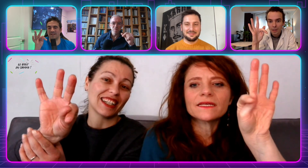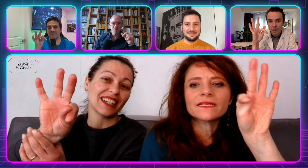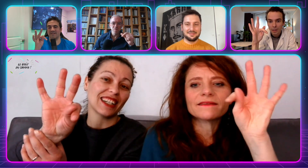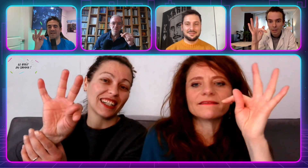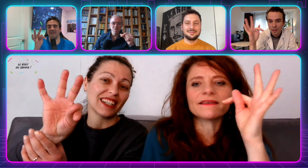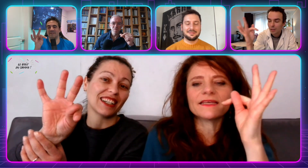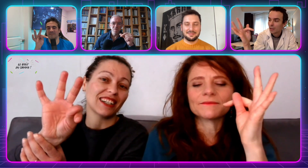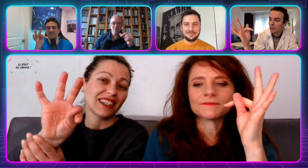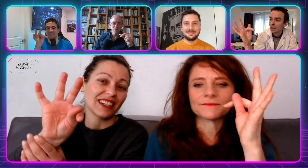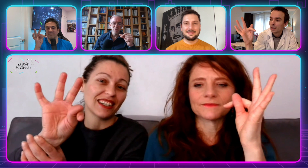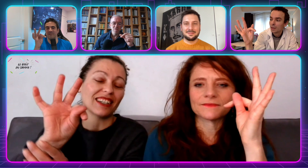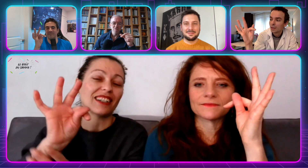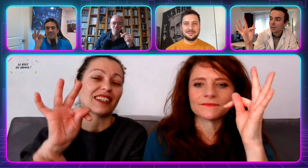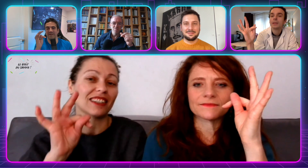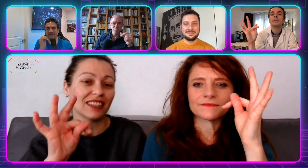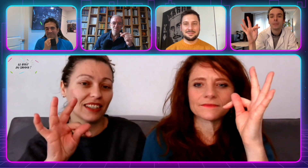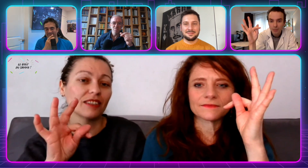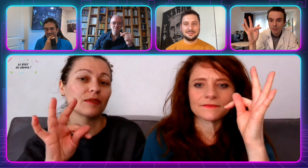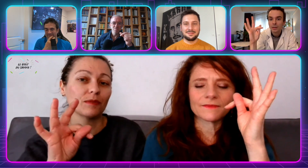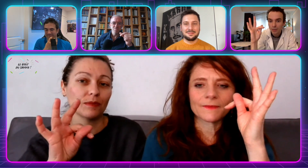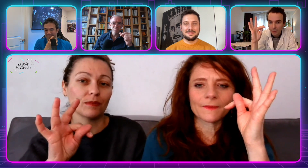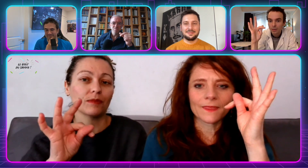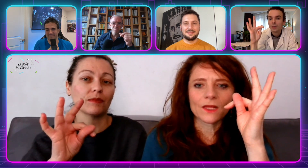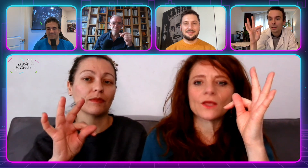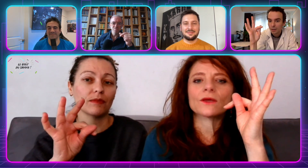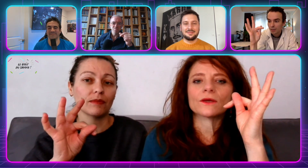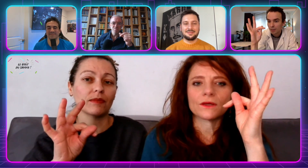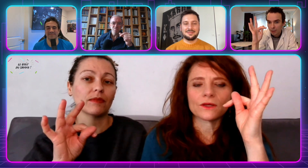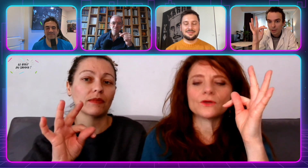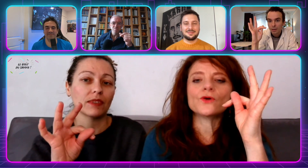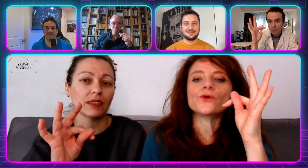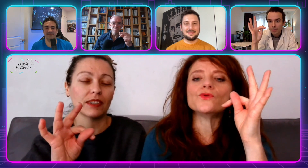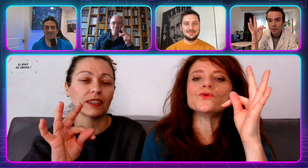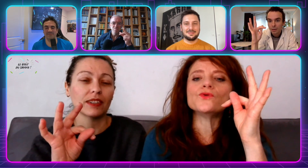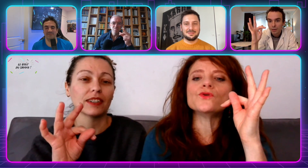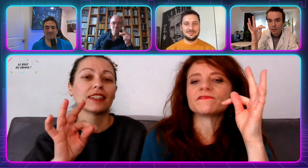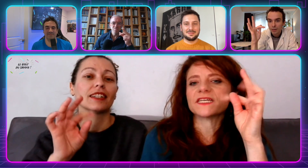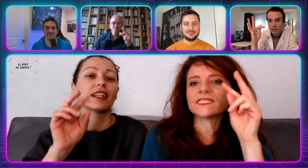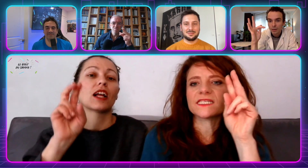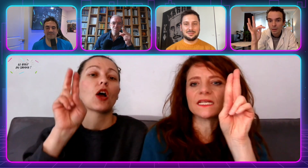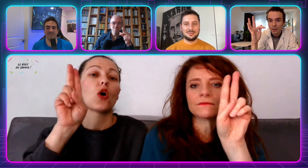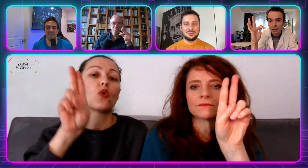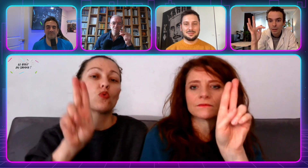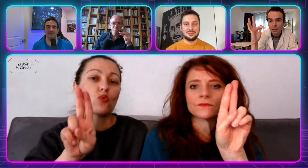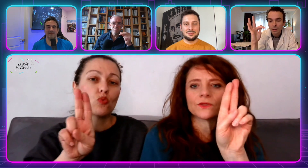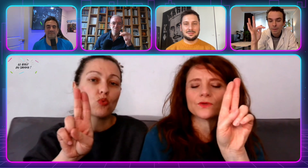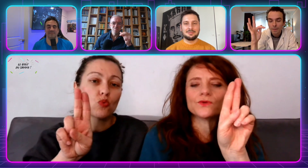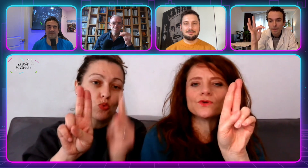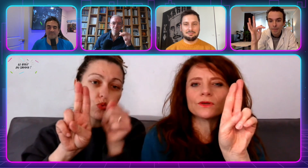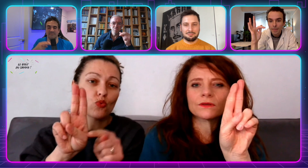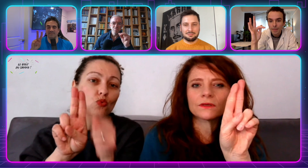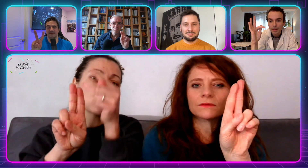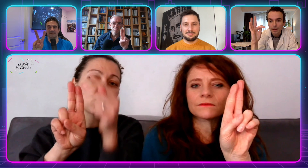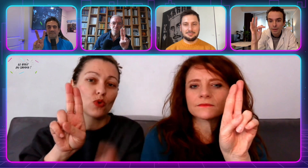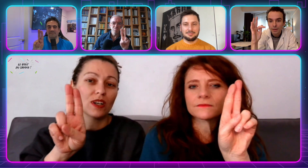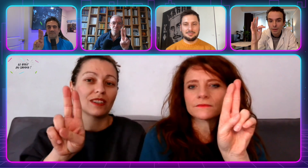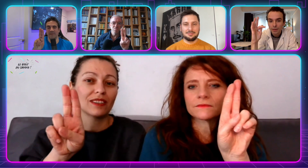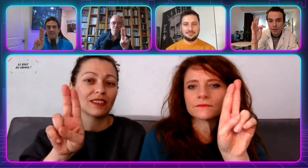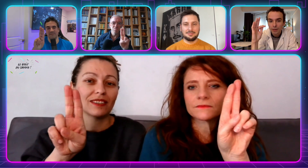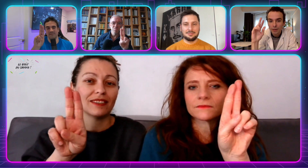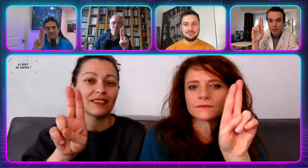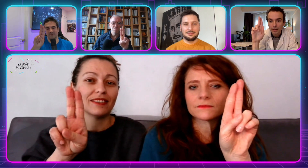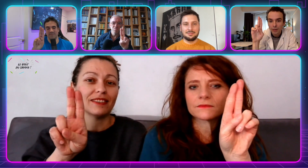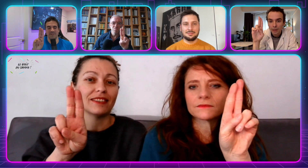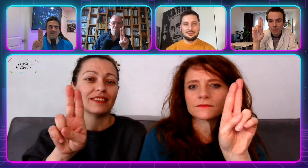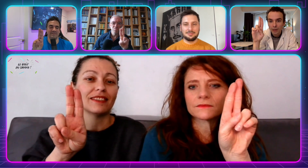T. D'accord. T. On voit la petite barre. Le U, facile. U.